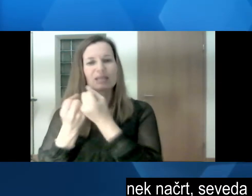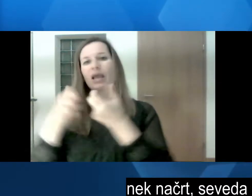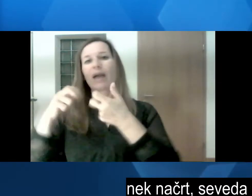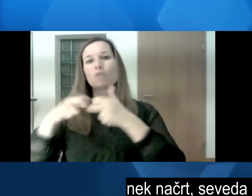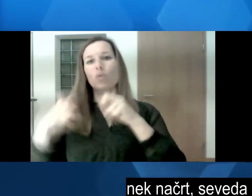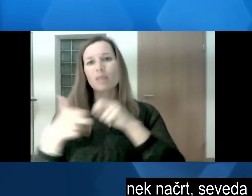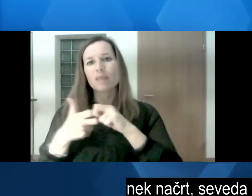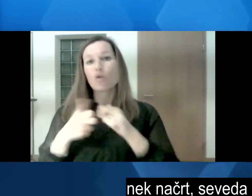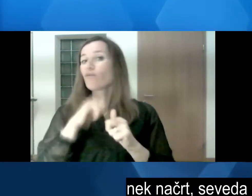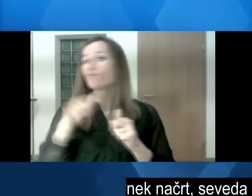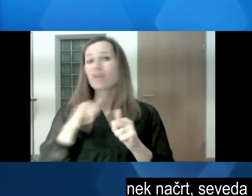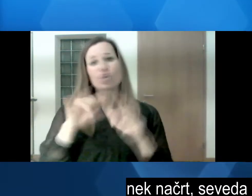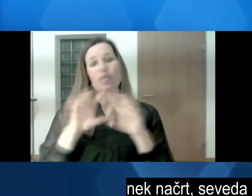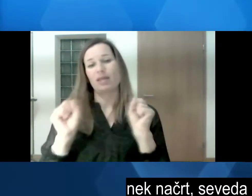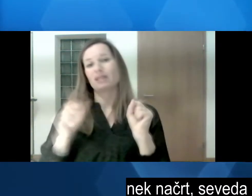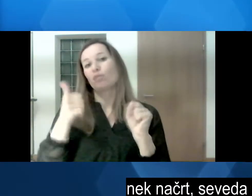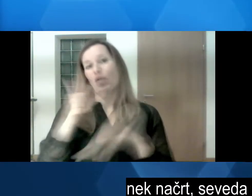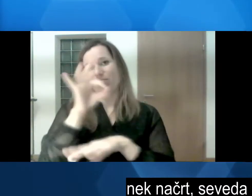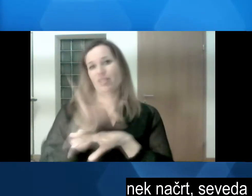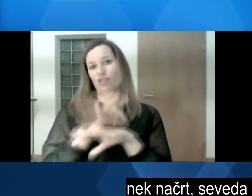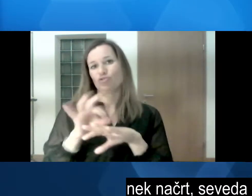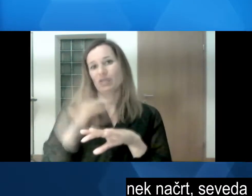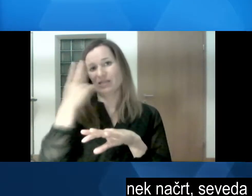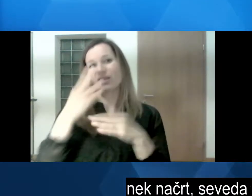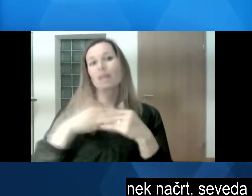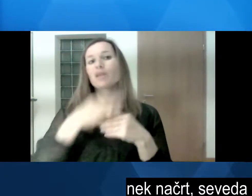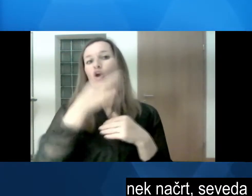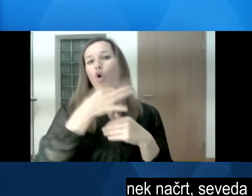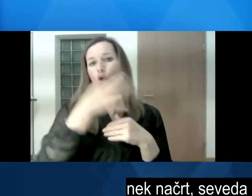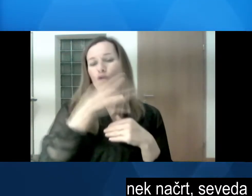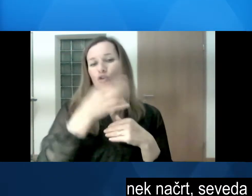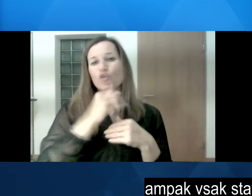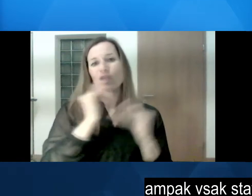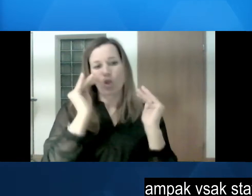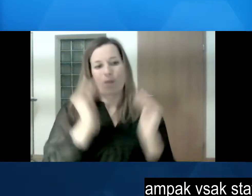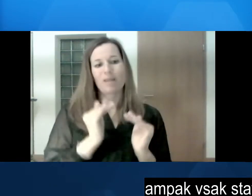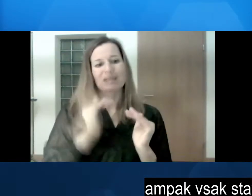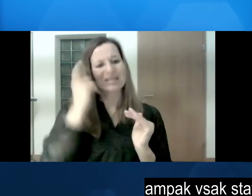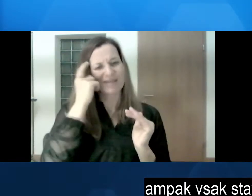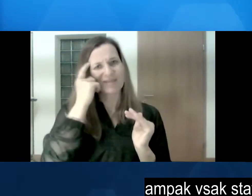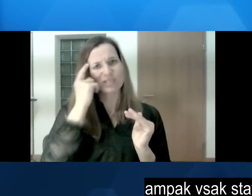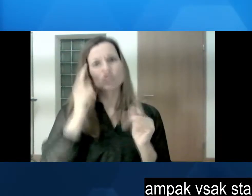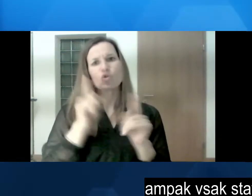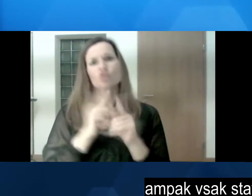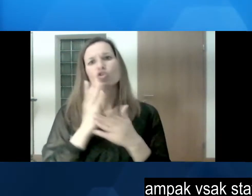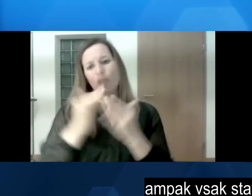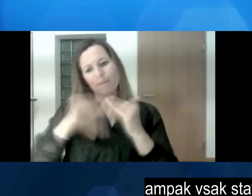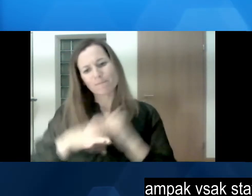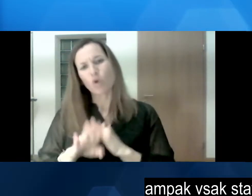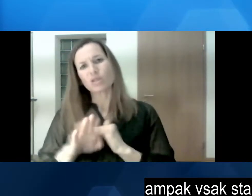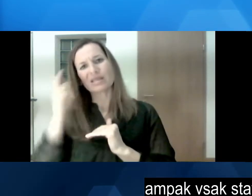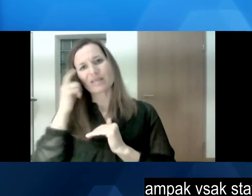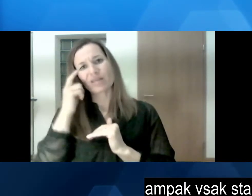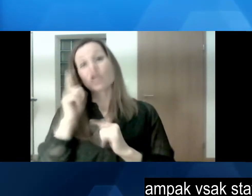nek načrt, seveda pri govoru vedno manj zavestno, gre že podzavestno, ampak vsak stavek je v